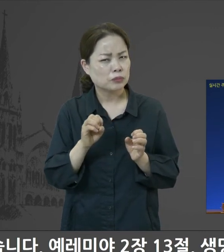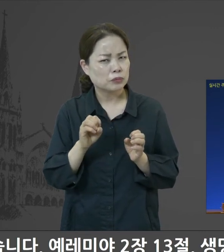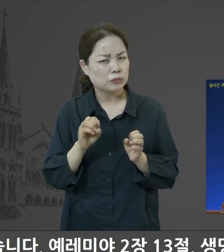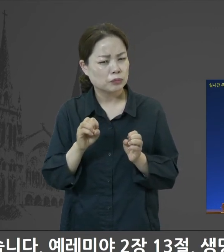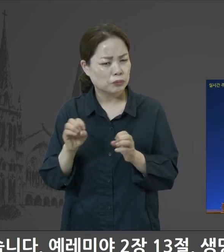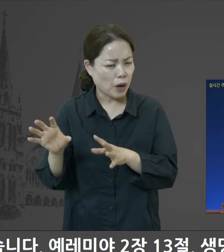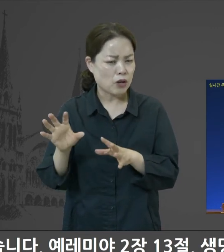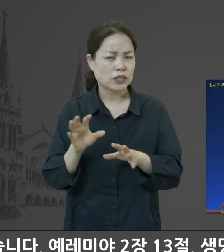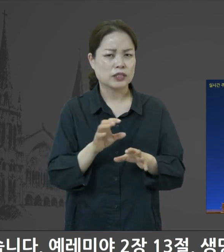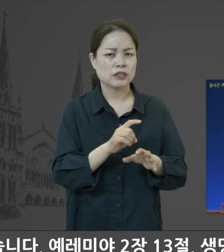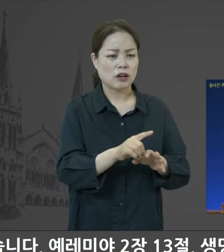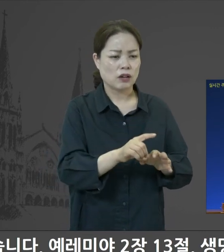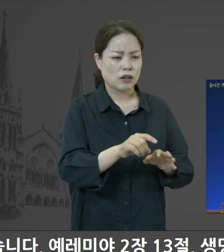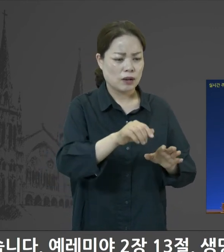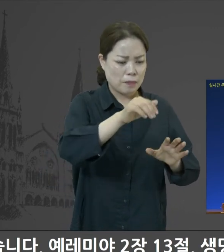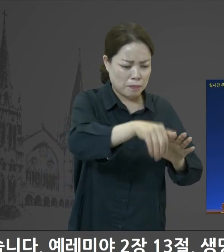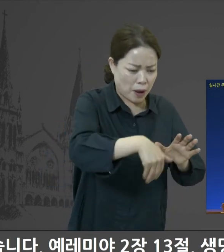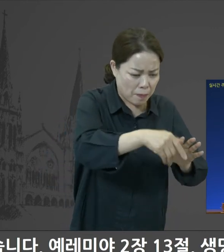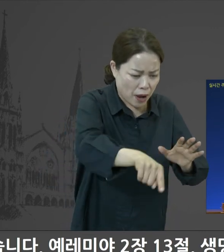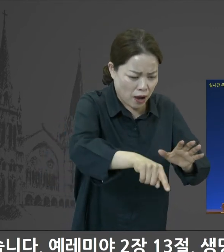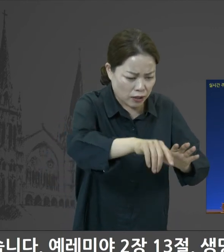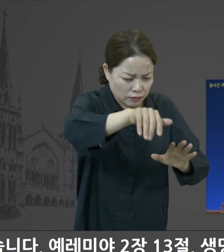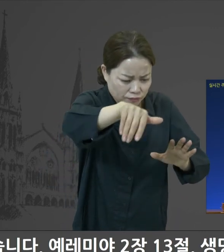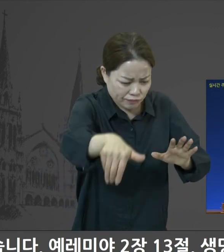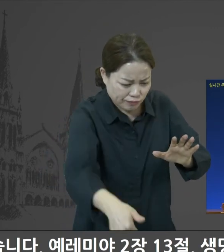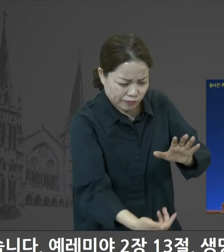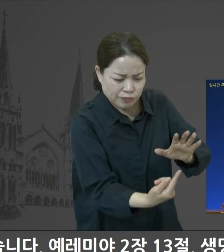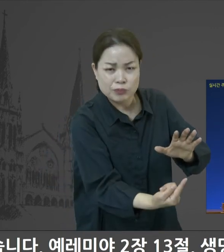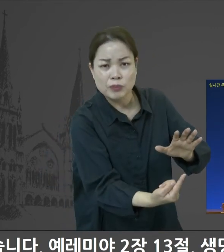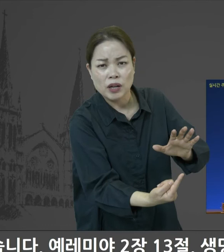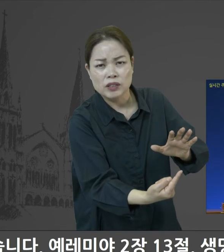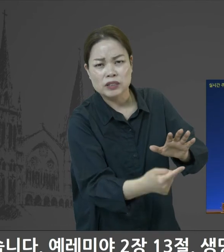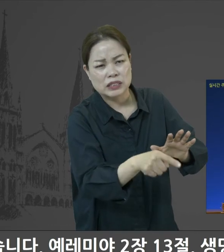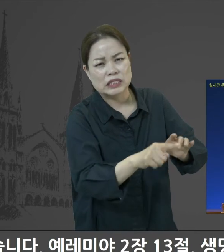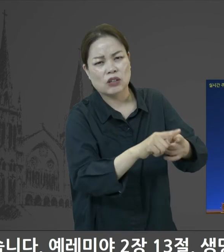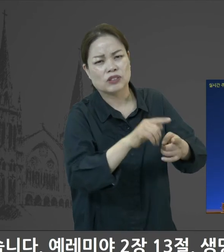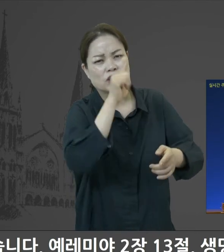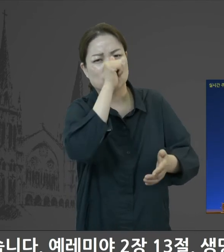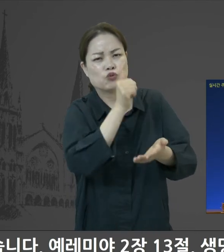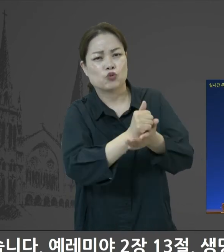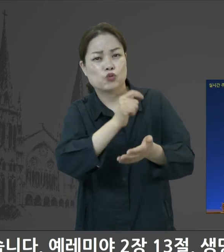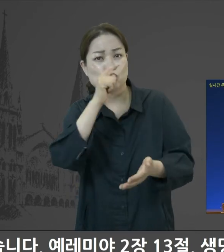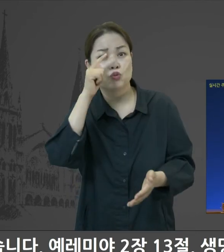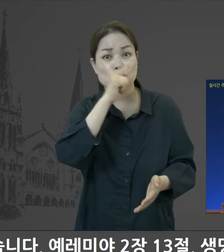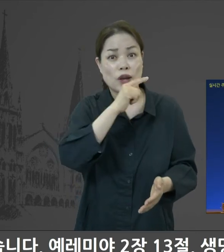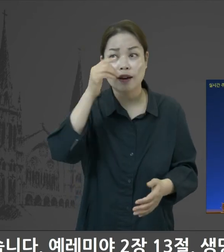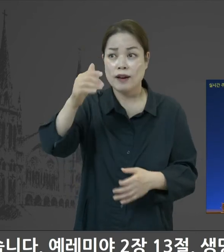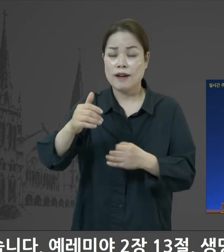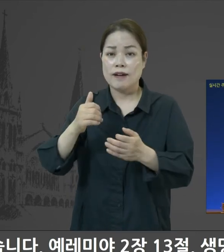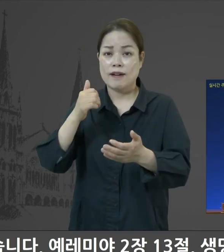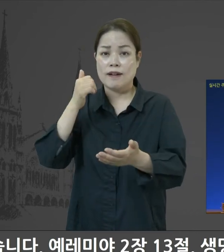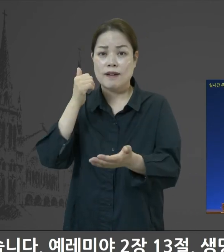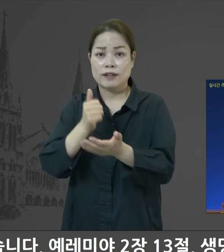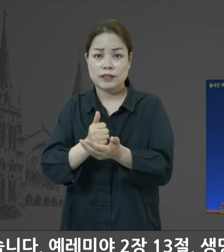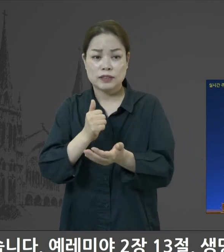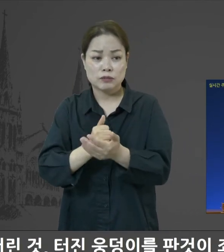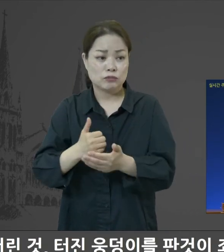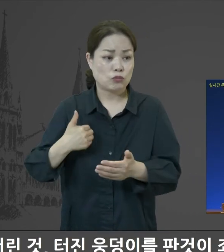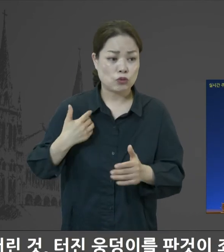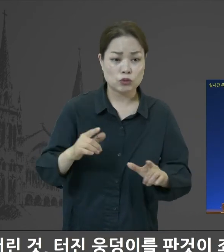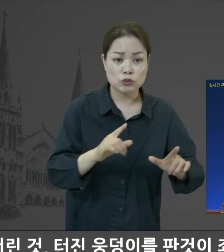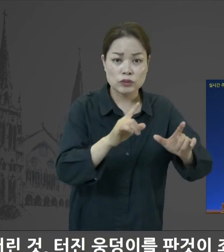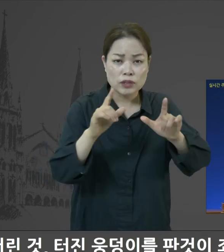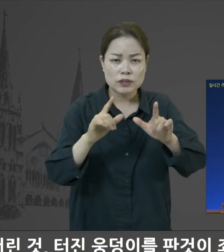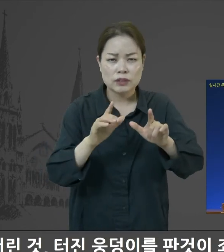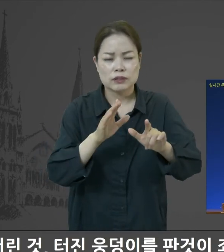터진 웅덩이를 판 것, 이것이 그들의 죄악이라고 말씀하고 있습니다. 우리가 하나님을 등지고 살 때